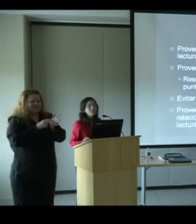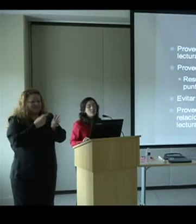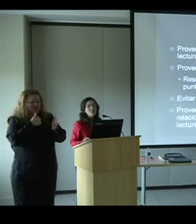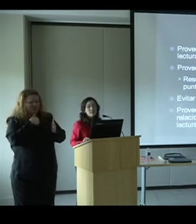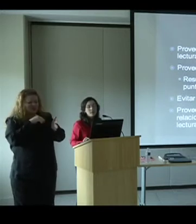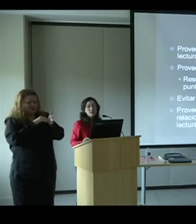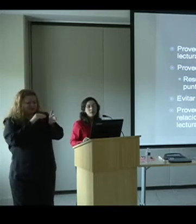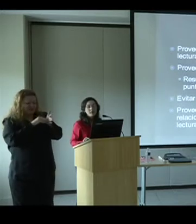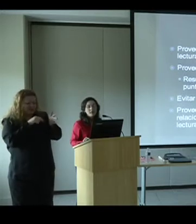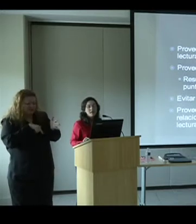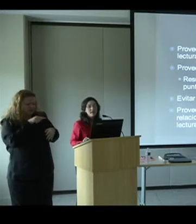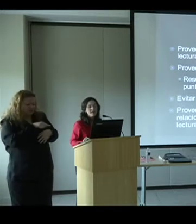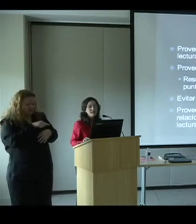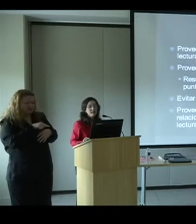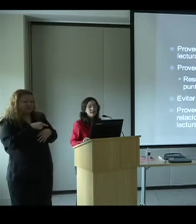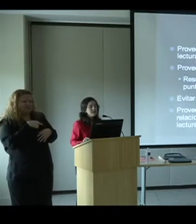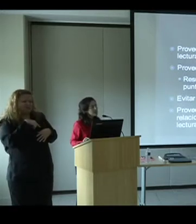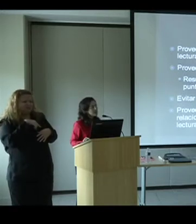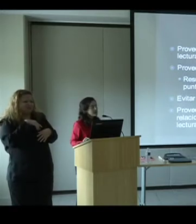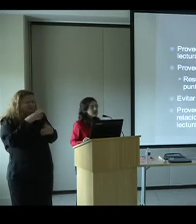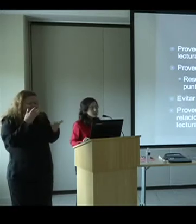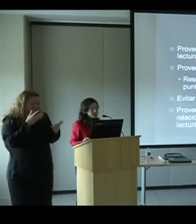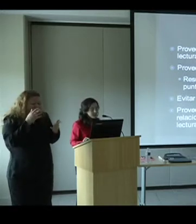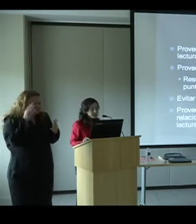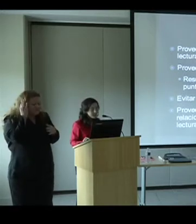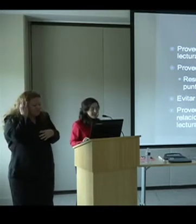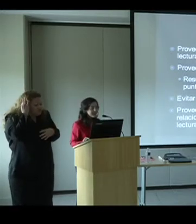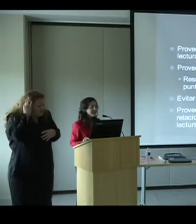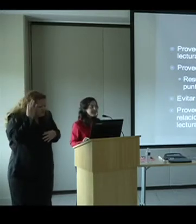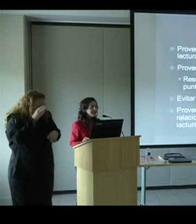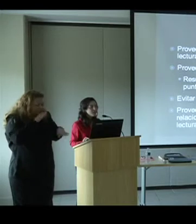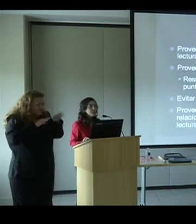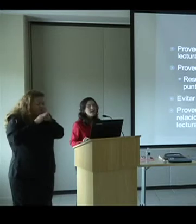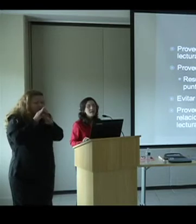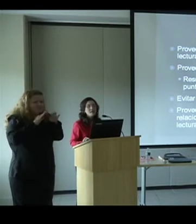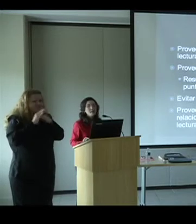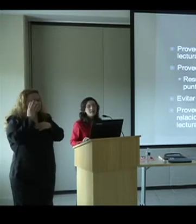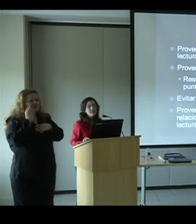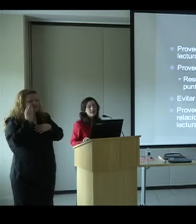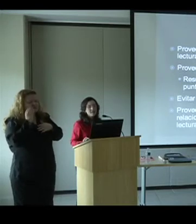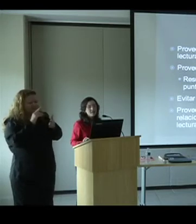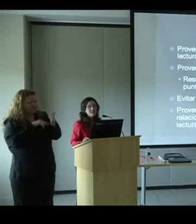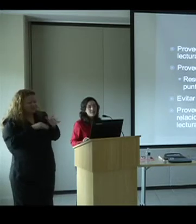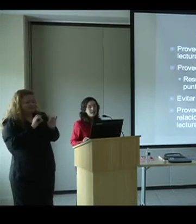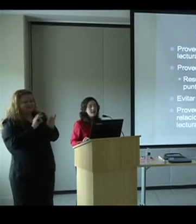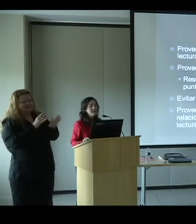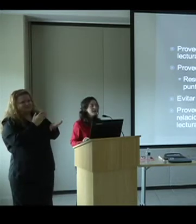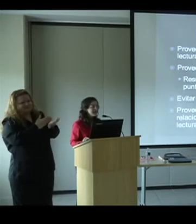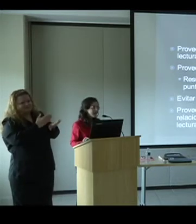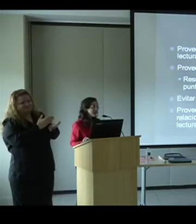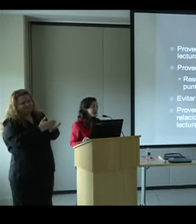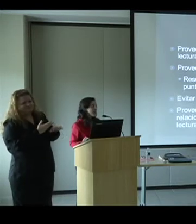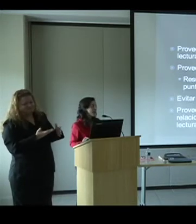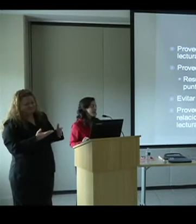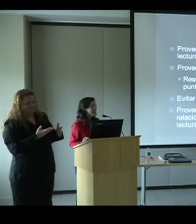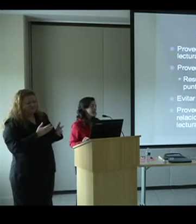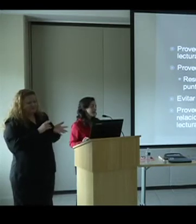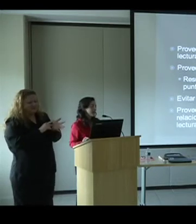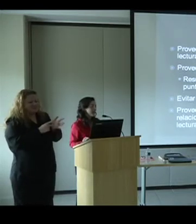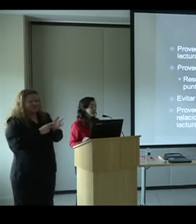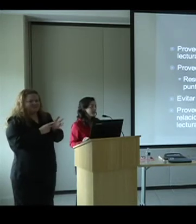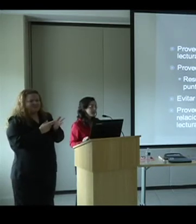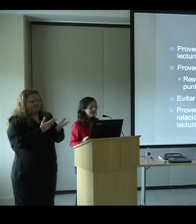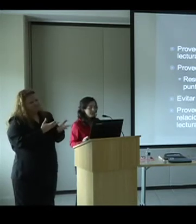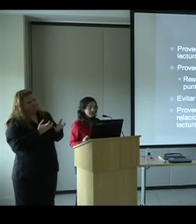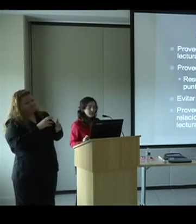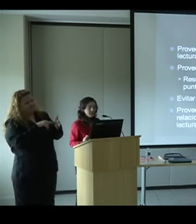este niño frente a sus compañeros y compañeras y la experiencia de la lectura cada vez va a ser más difícil para él y cada vez va a haber más